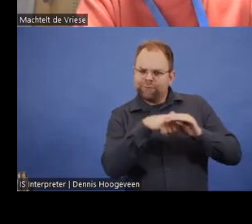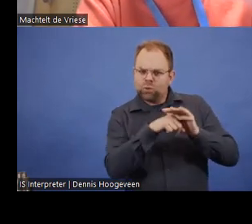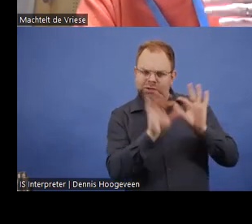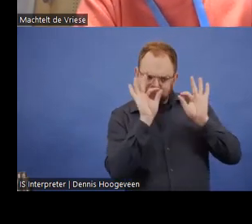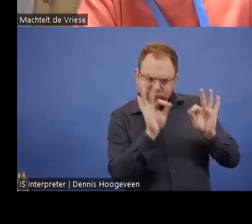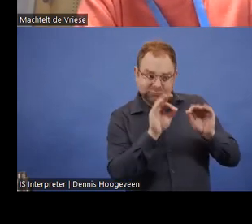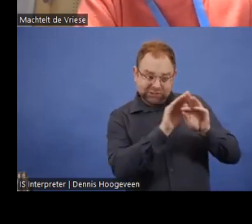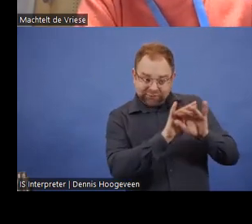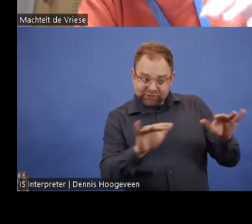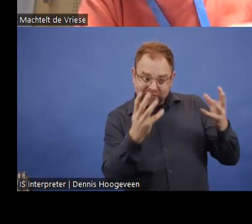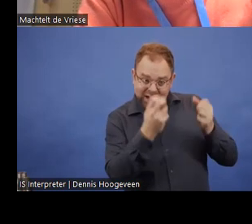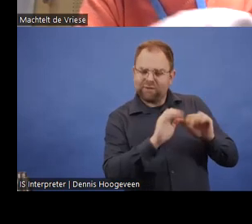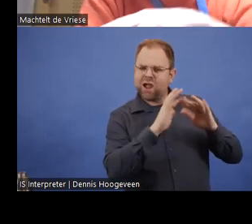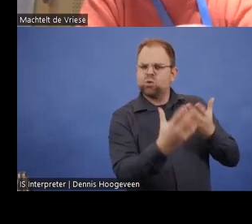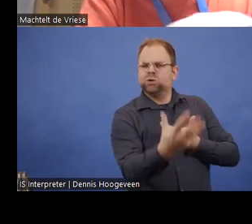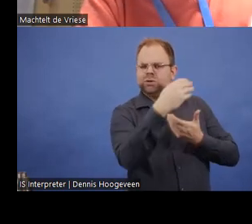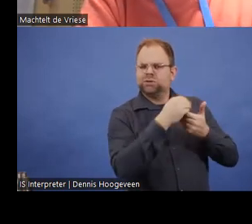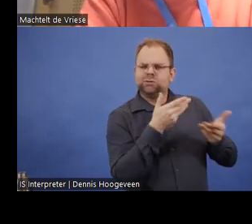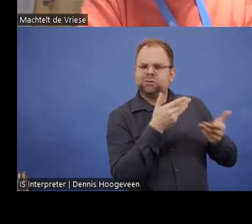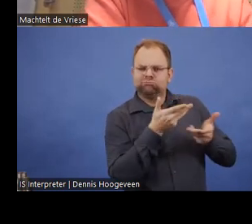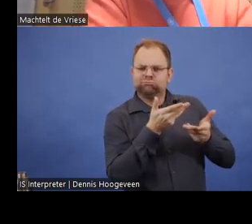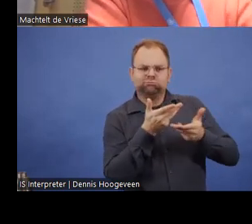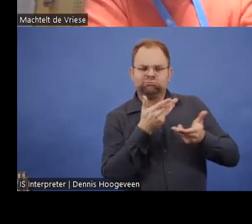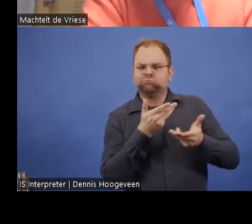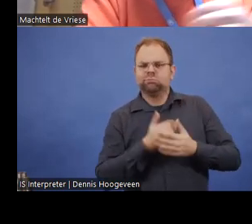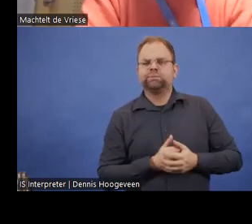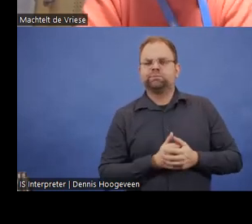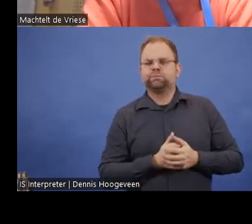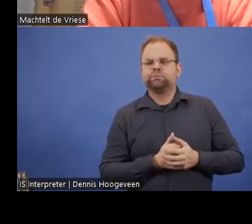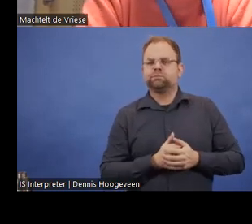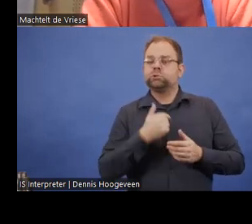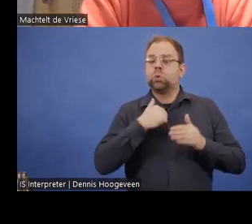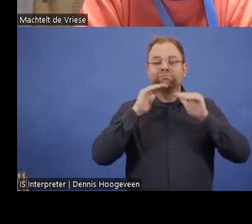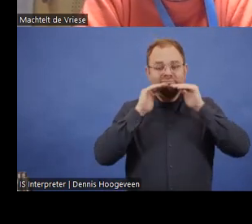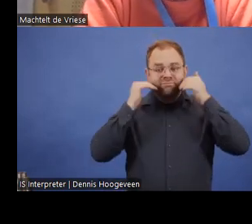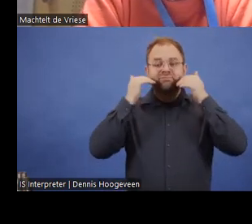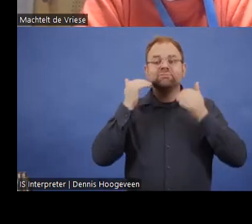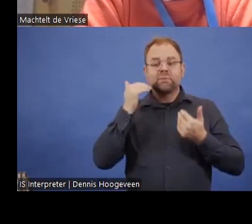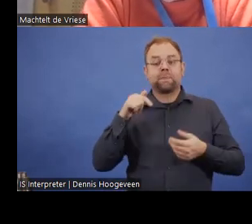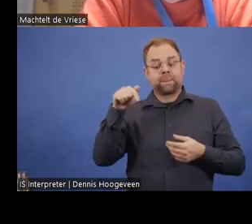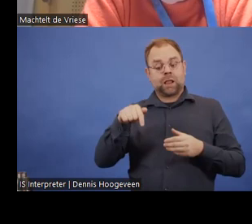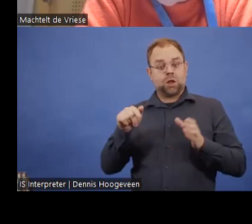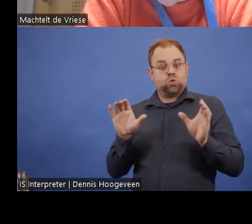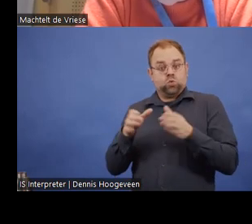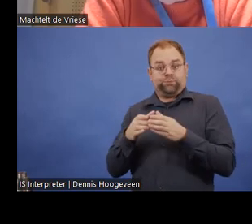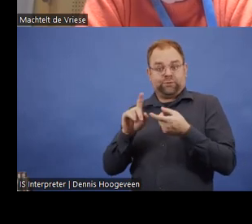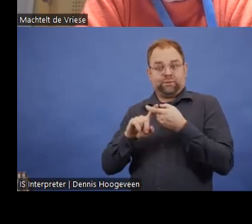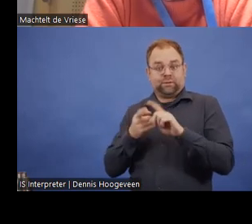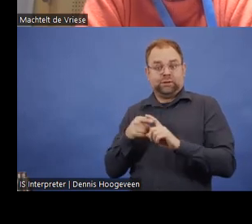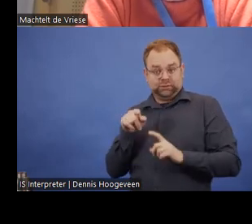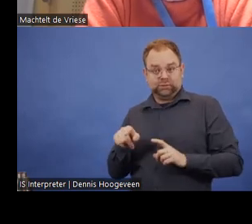representantes de la IDA que pueden también ser un puente entre